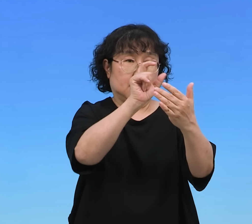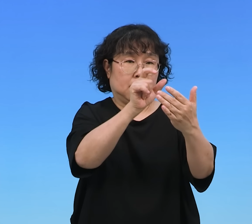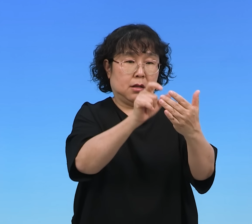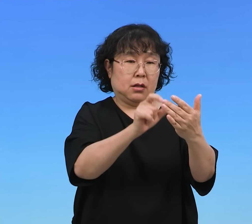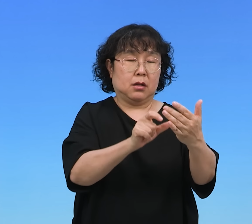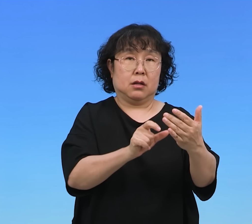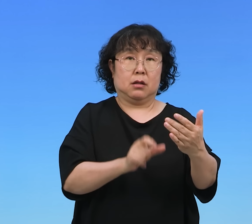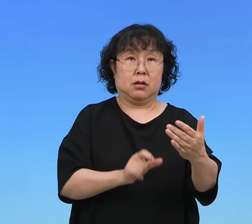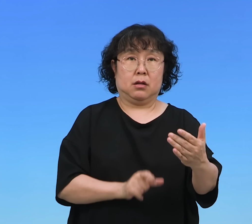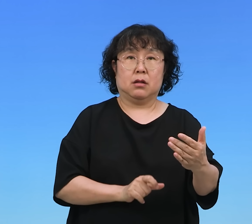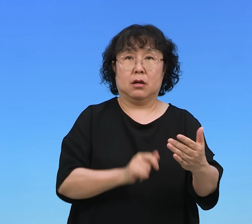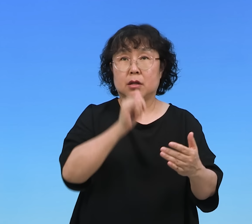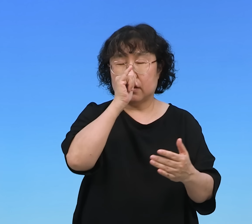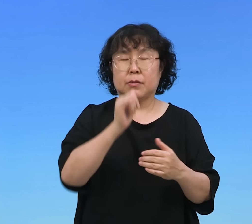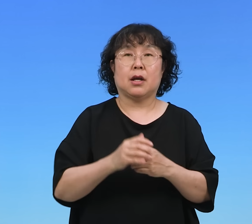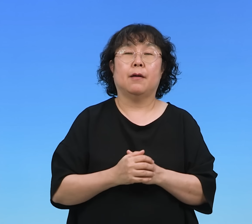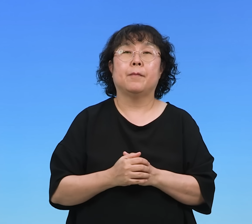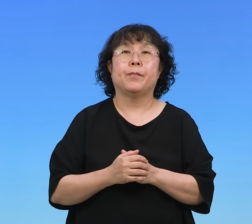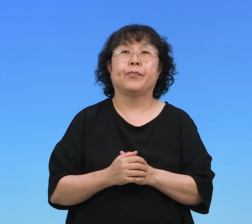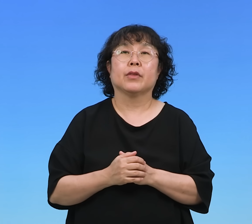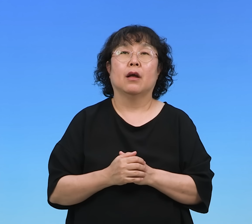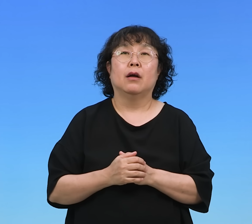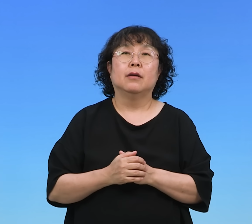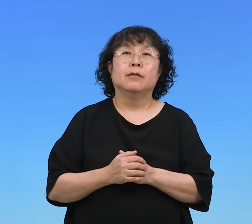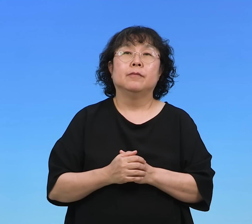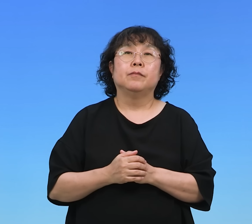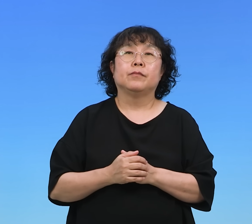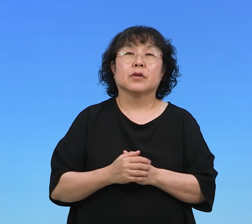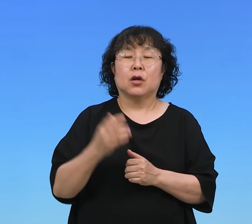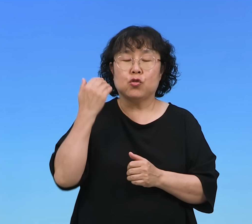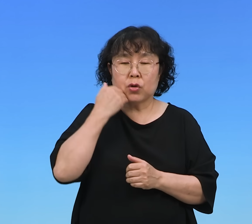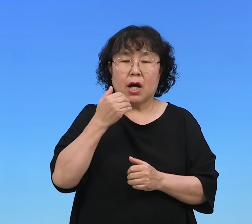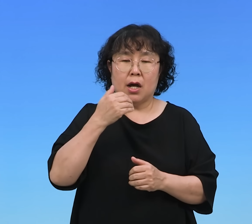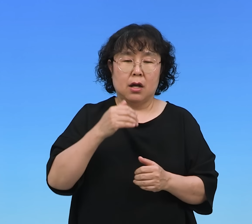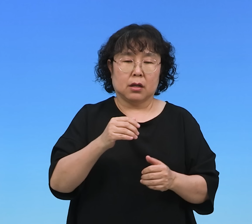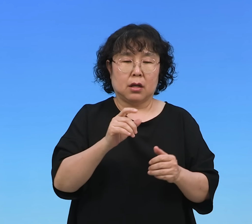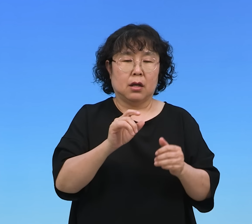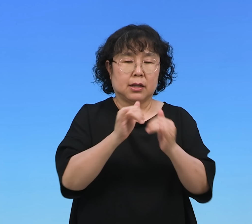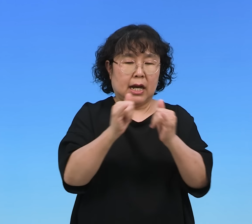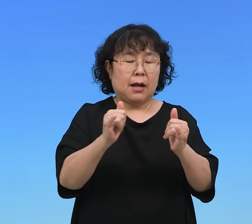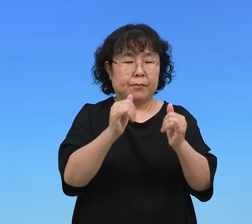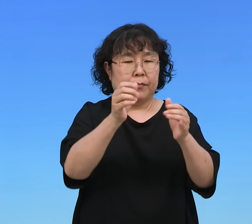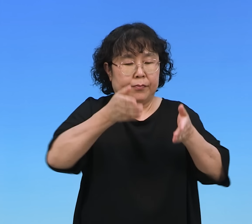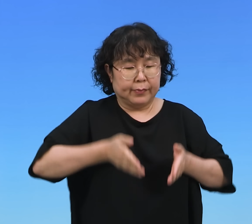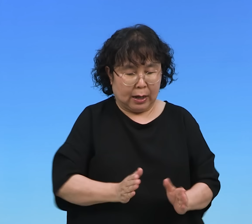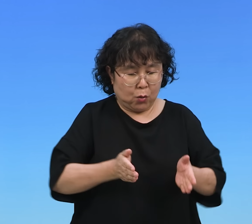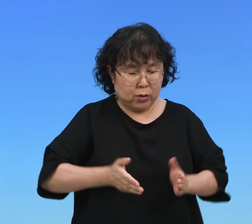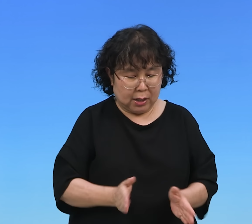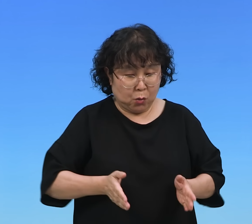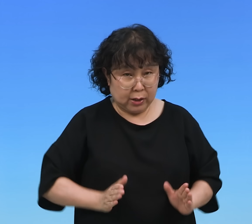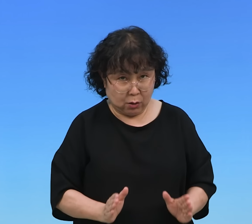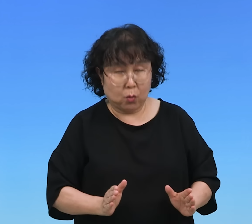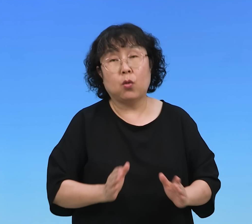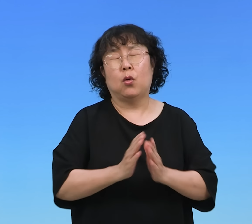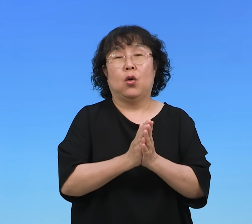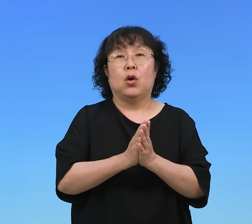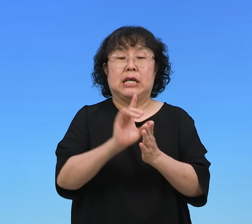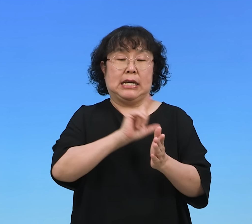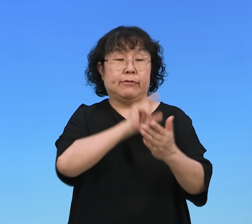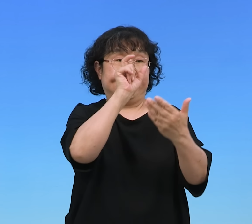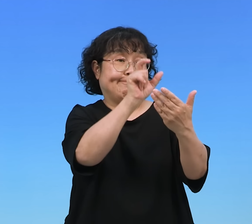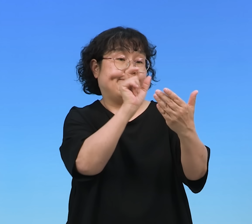레가 사람이며, 여기도 지금 이름이 쫙 나오고 있지 않습니까? 그런데 이번에 제가 여름 내내 묵상했던 핵심이